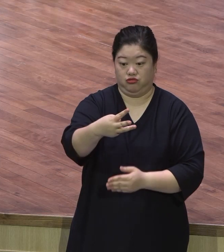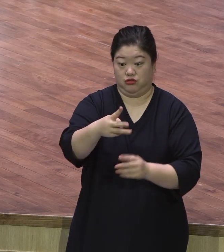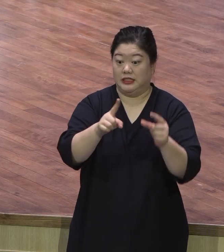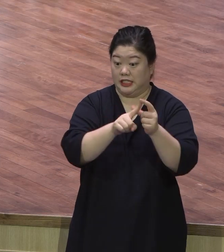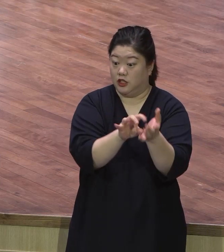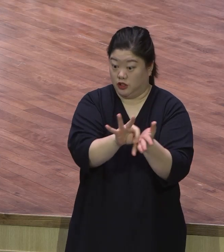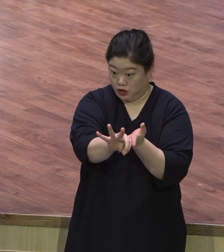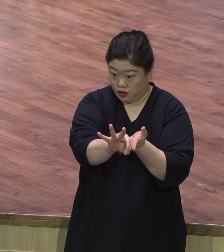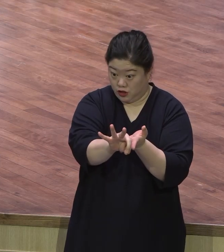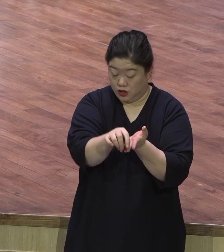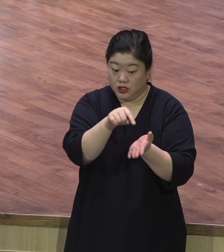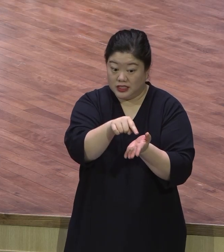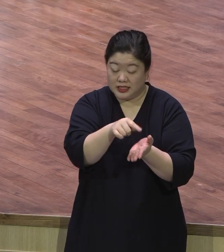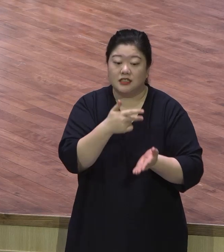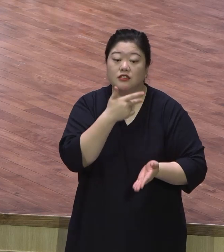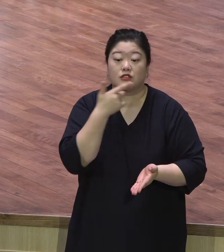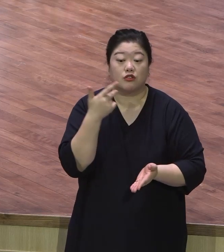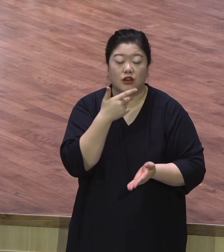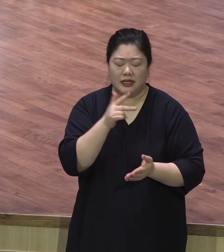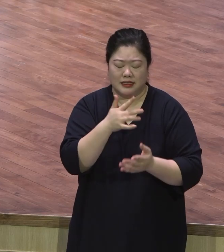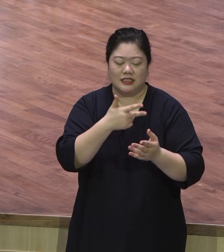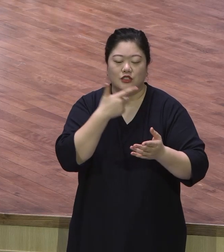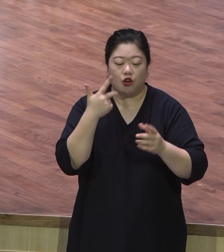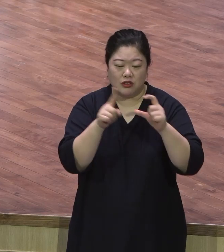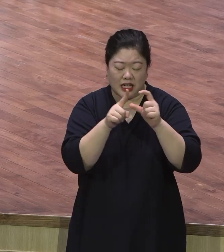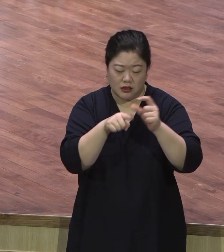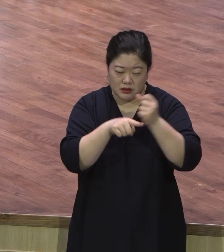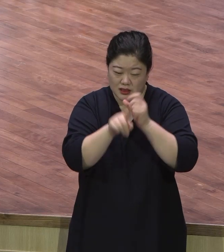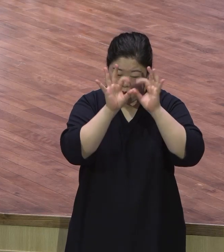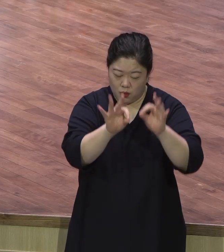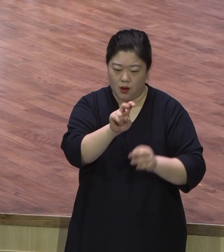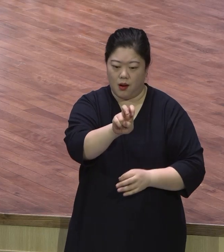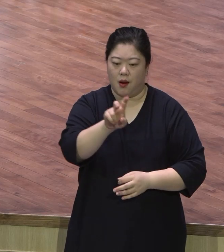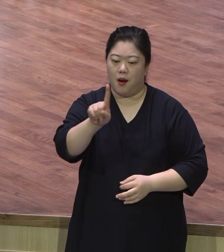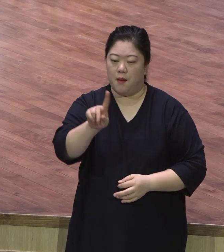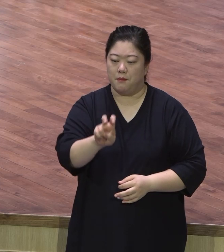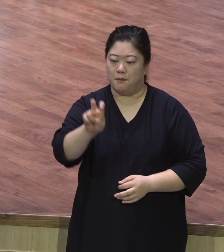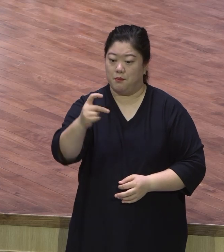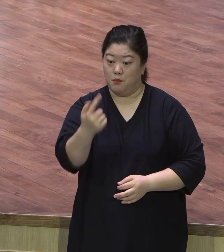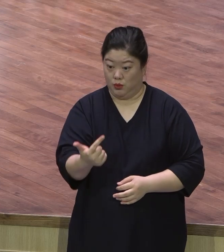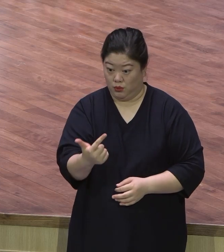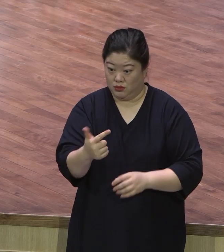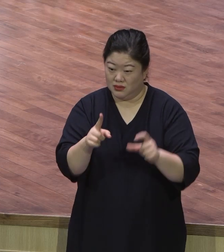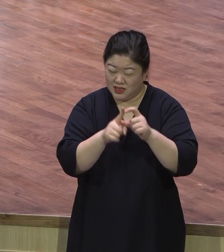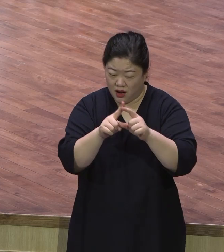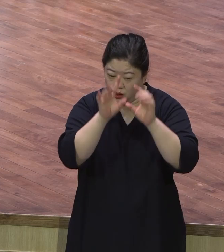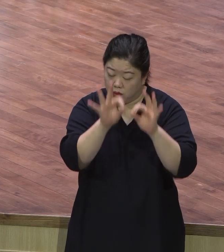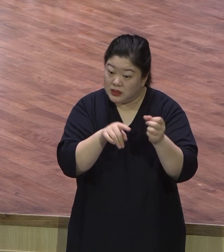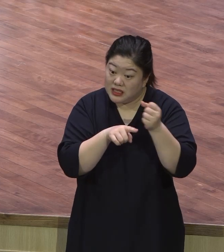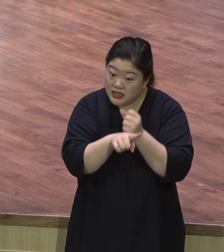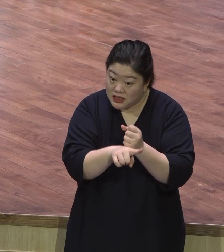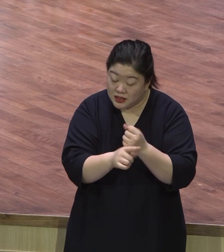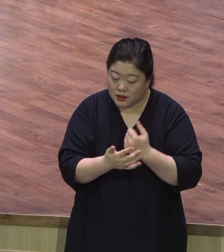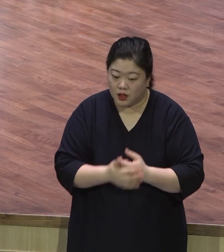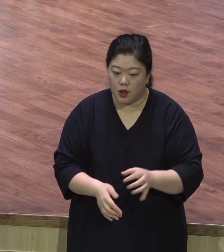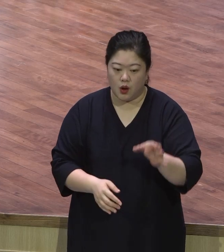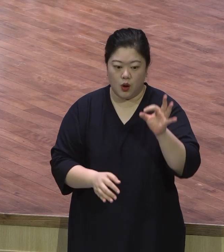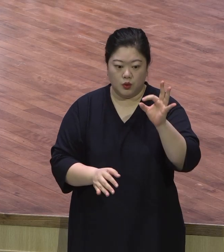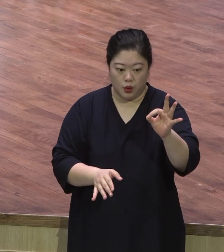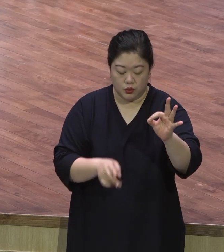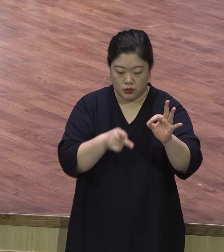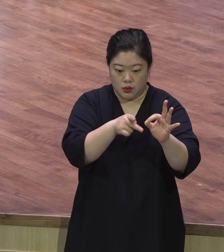마모나스 영어로 마몬이랍니다 제물이란 뜻이 이게 무슨 뜻인가 하면요 돈이